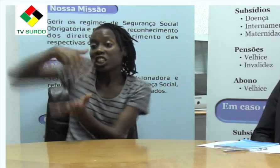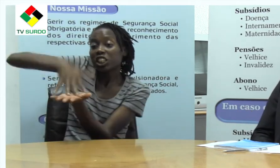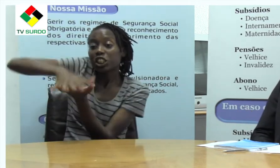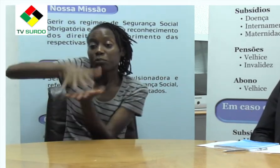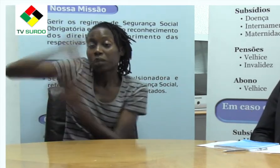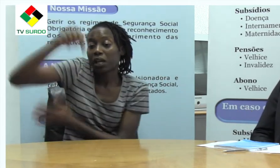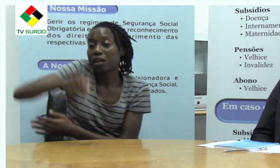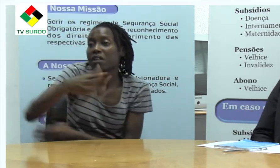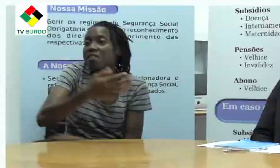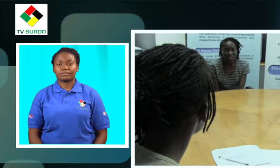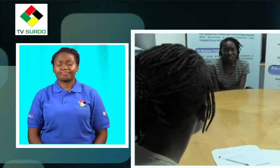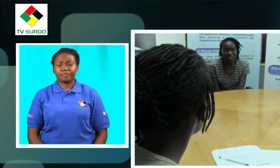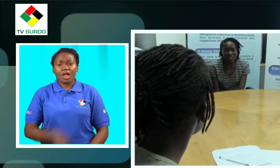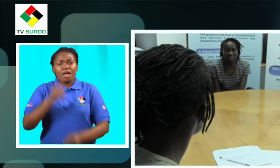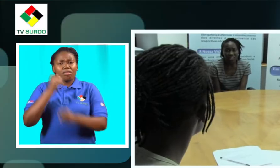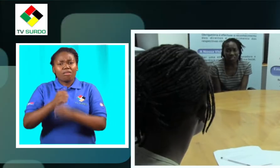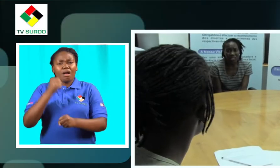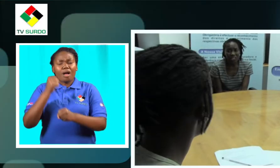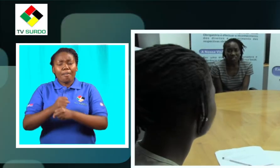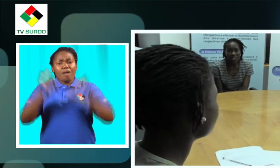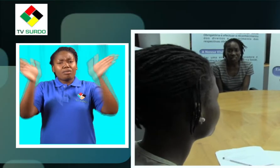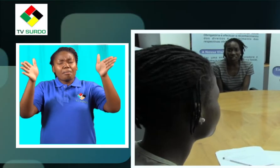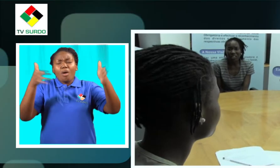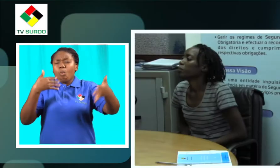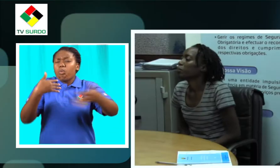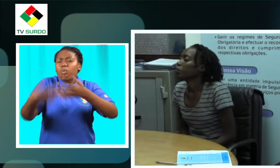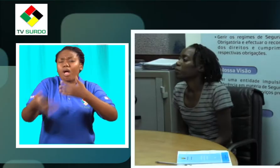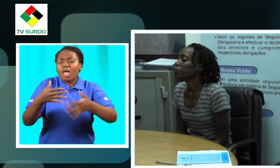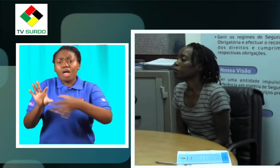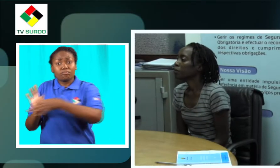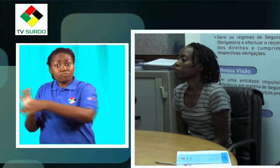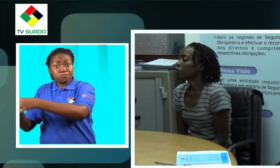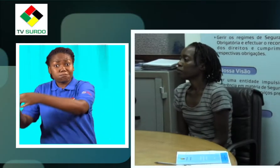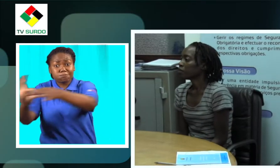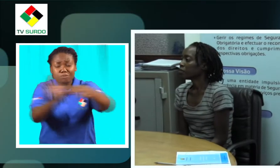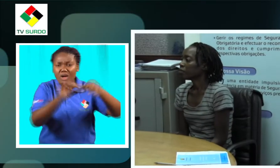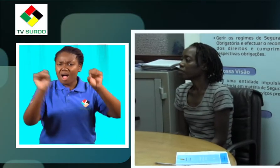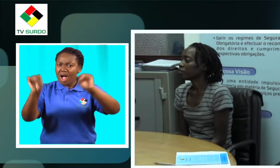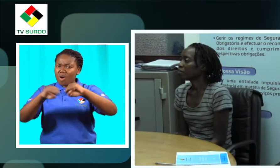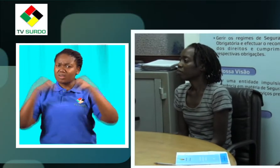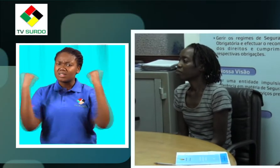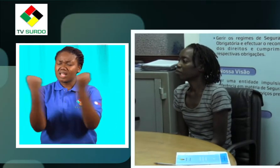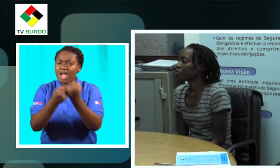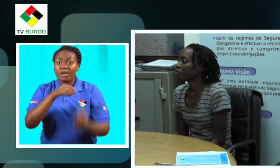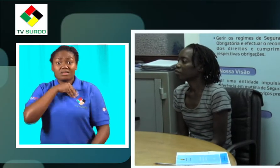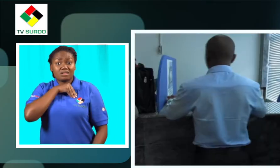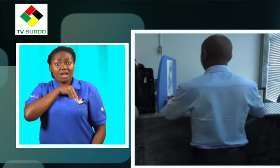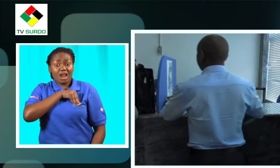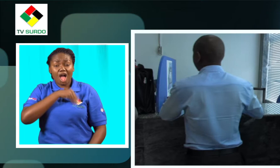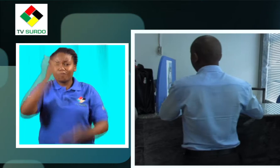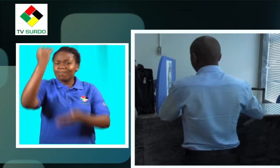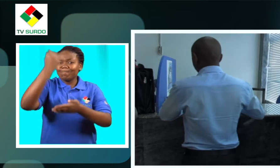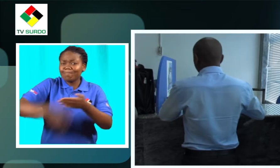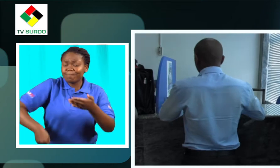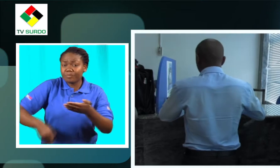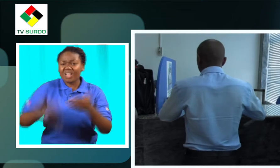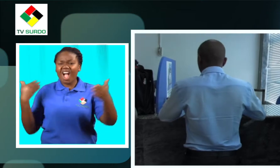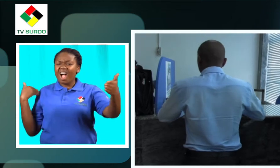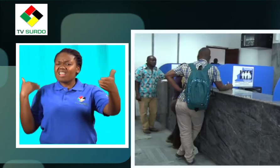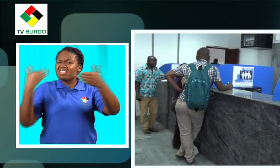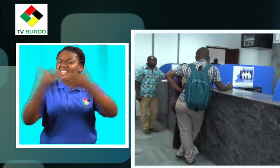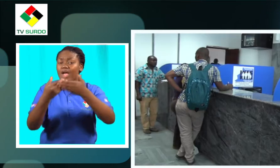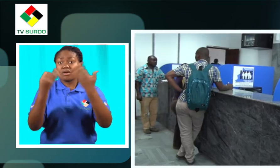Instituto Nacional de Segurança Social, instituição que tutela o seguro social, abrange a todos os trabalhadores de empresas e